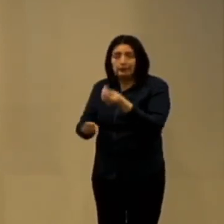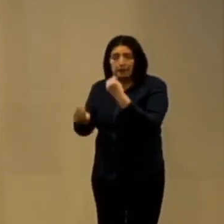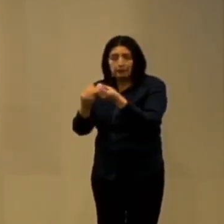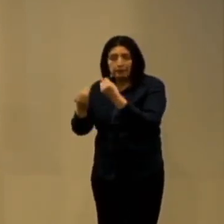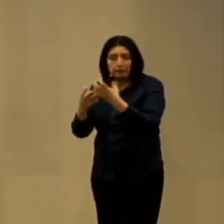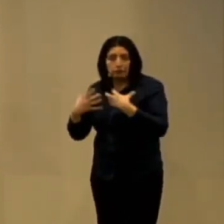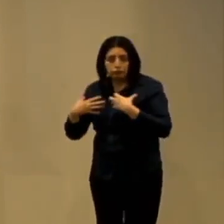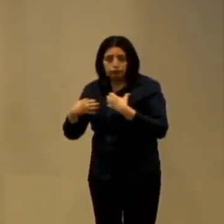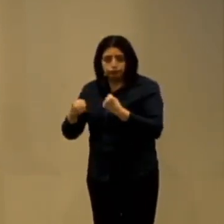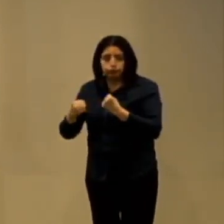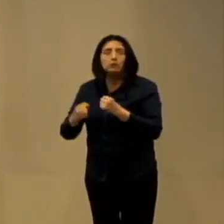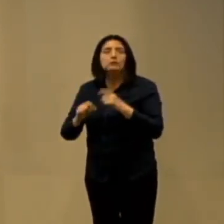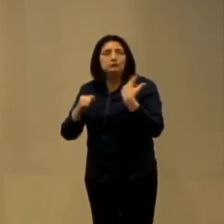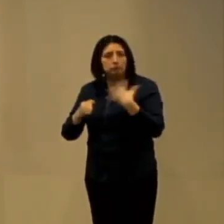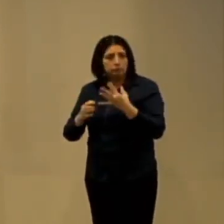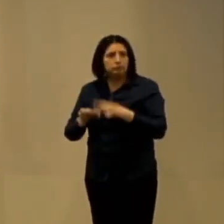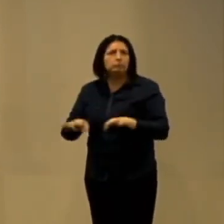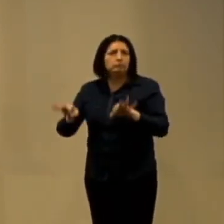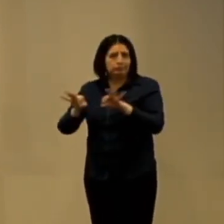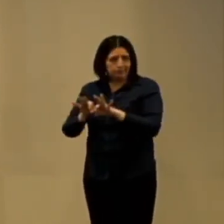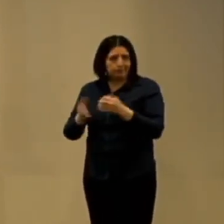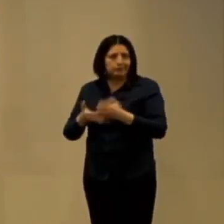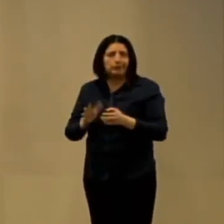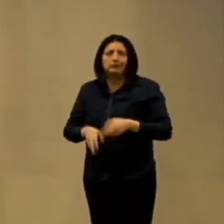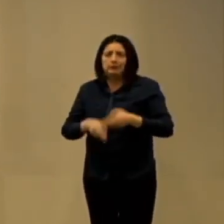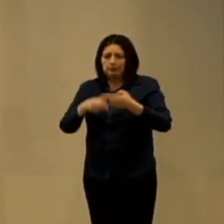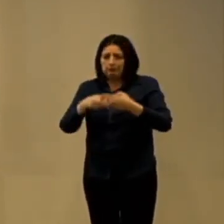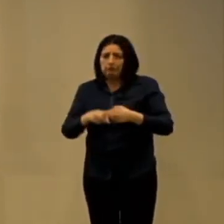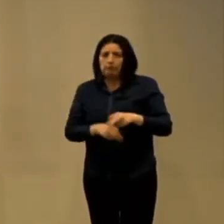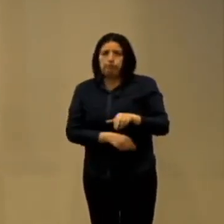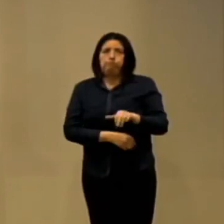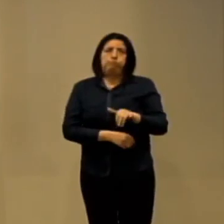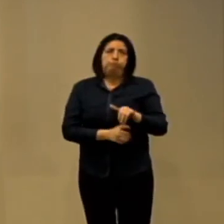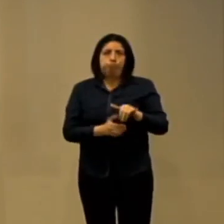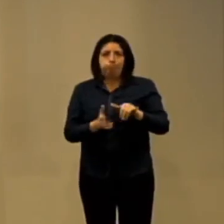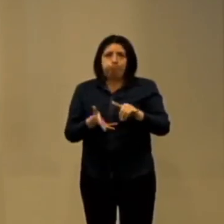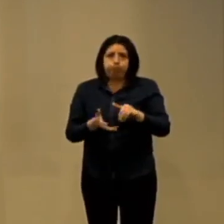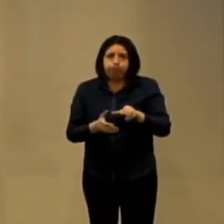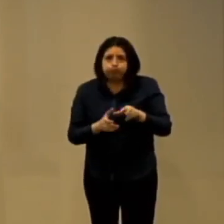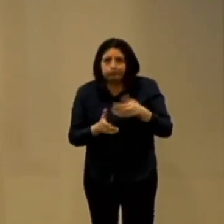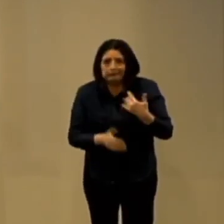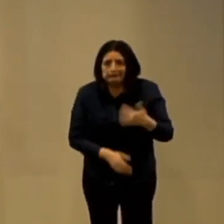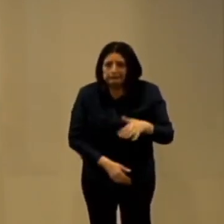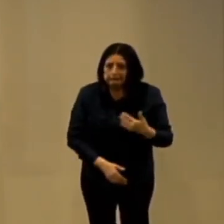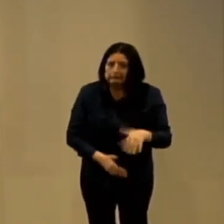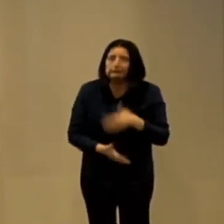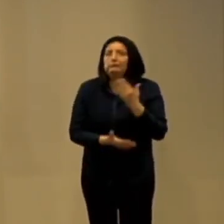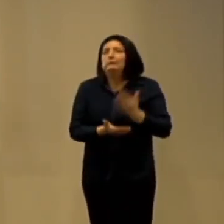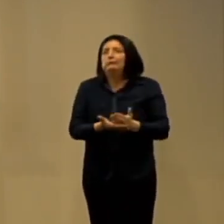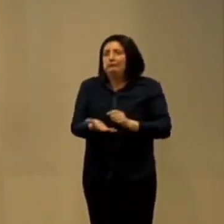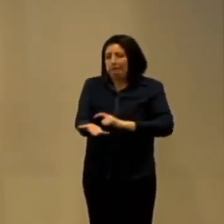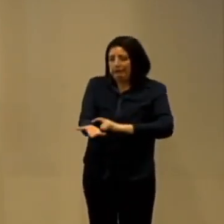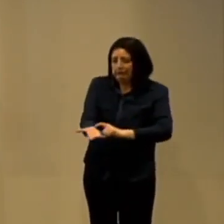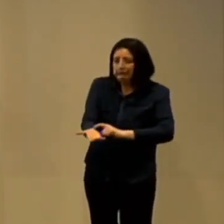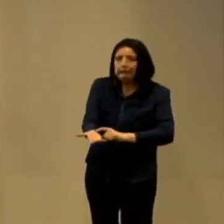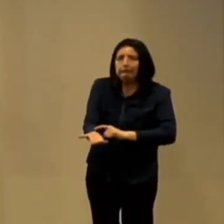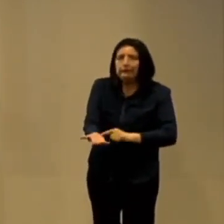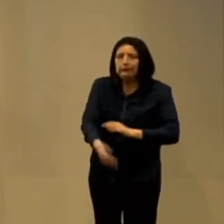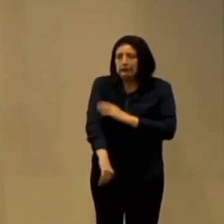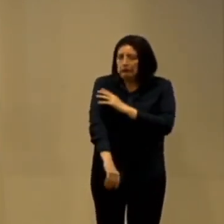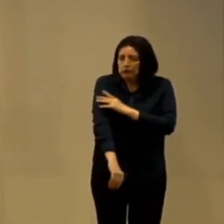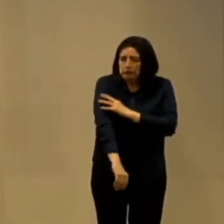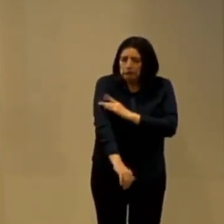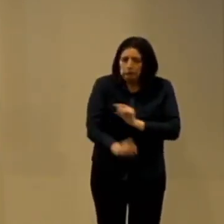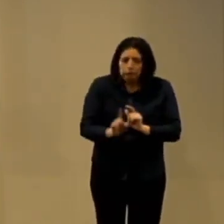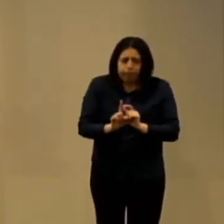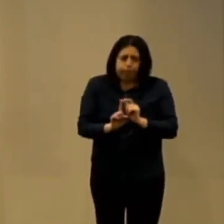saludable es importantísima. Sobrepeso, obesidad nos está originando graves problemas de diabetes y presión arterial. Son los